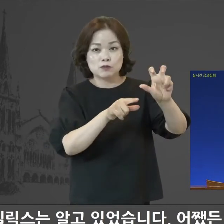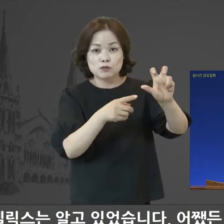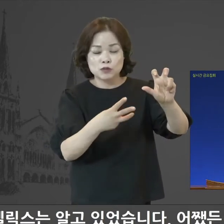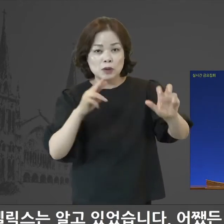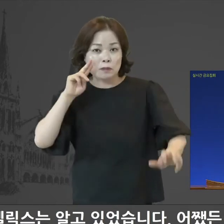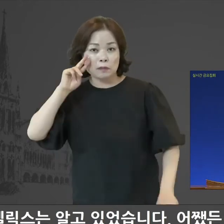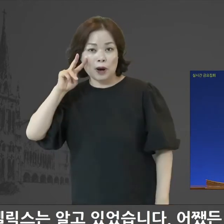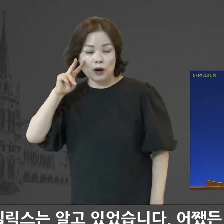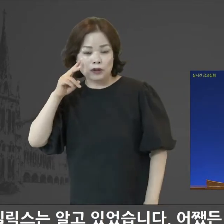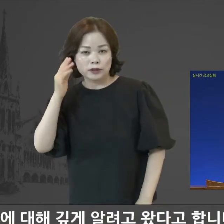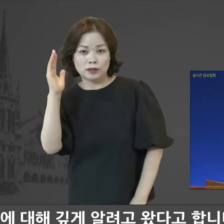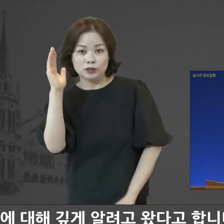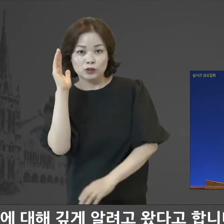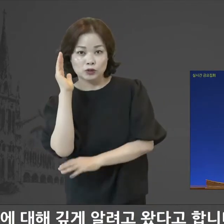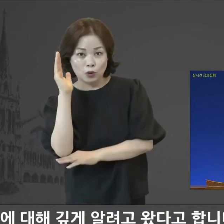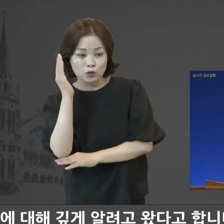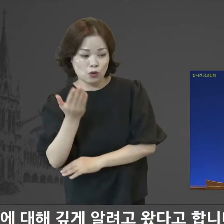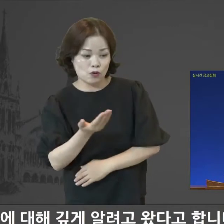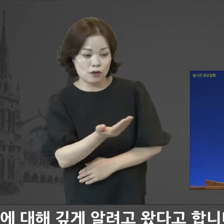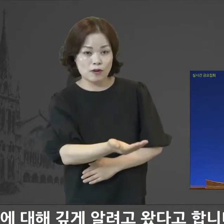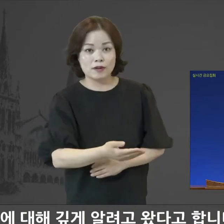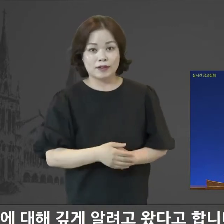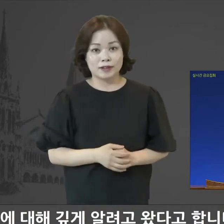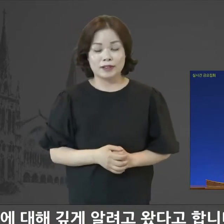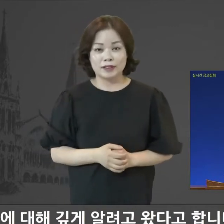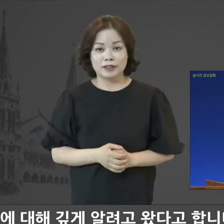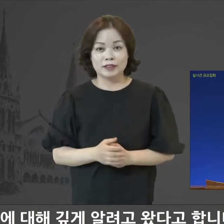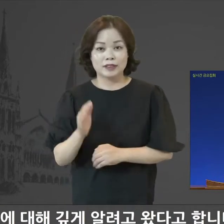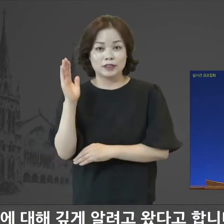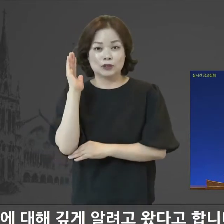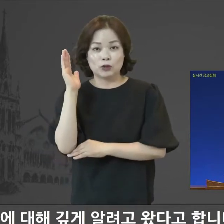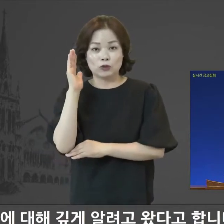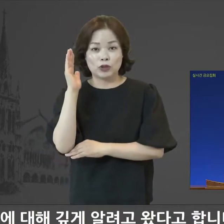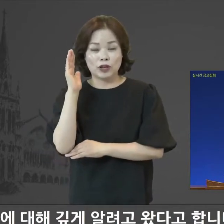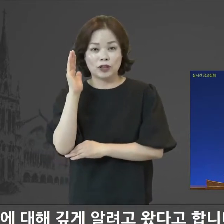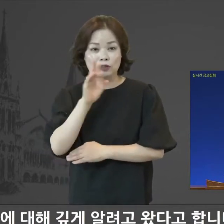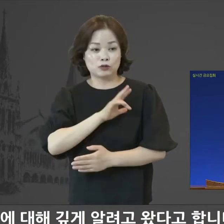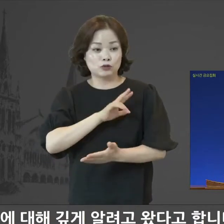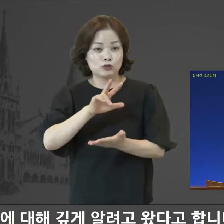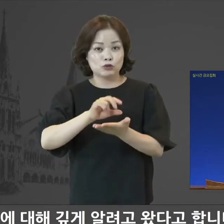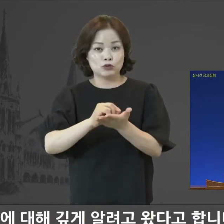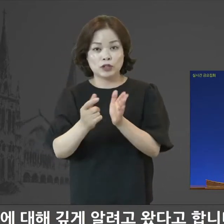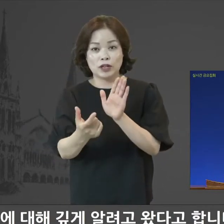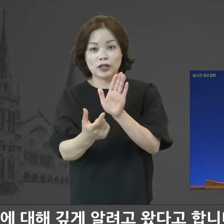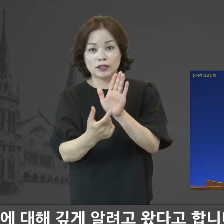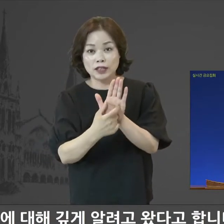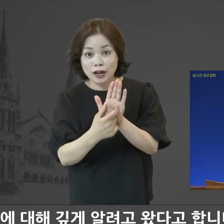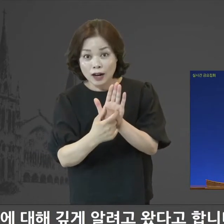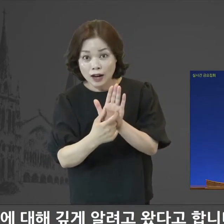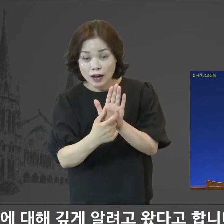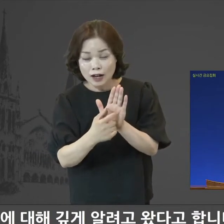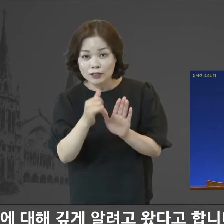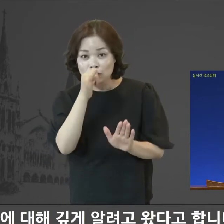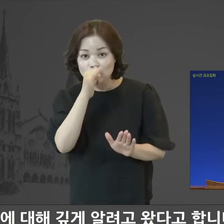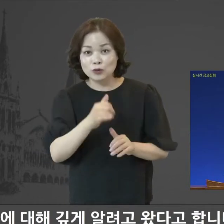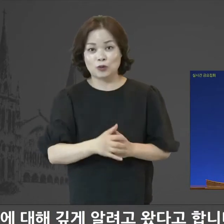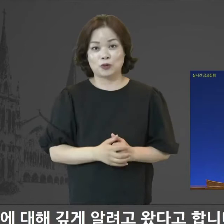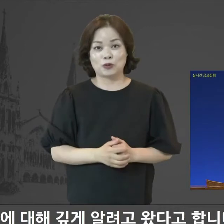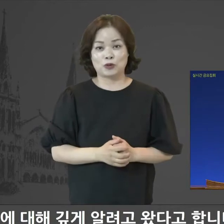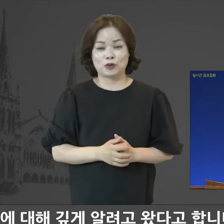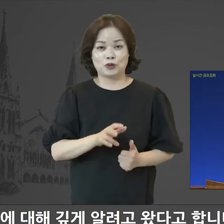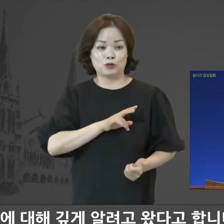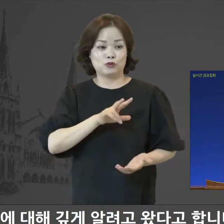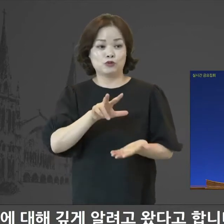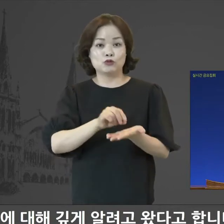바울이 설교를 하게 되는데 이 설교의 주제가 기록이 되어 있습니다. 주제만 딱 적혀 있습니다.